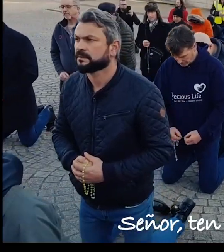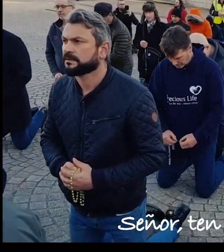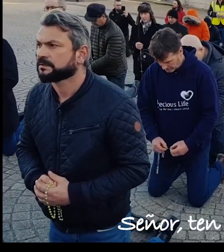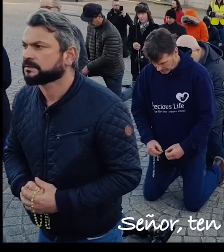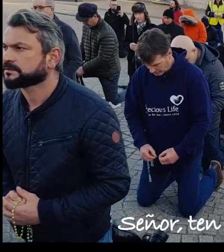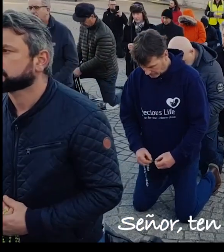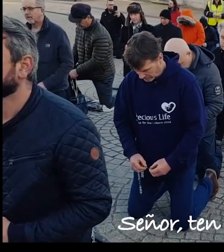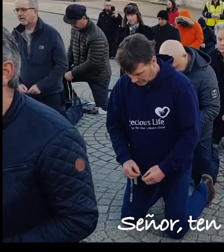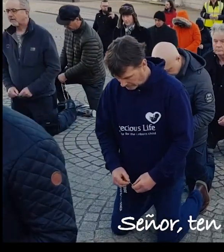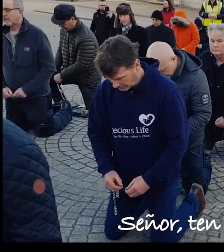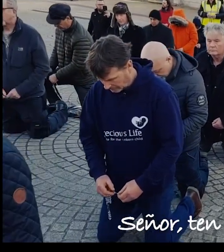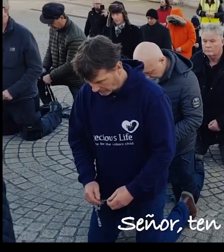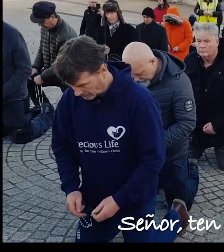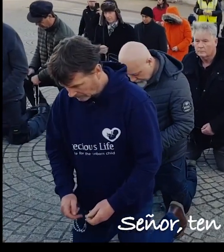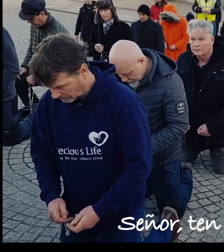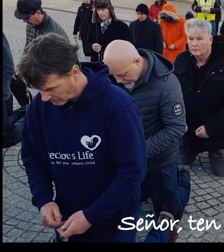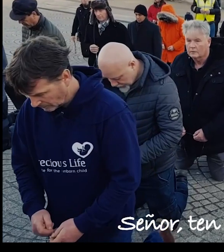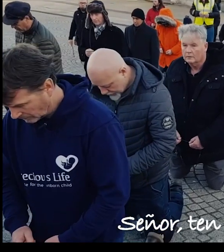sí